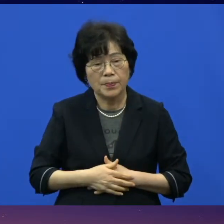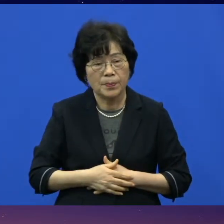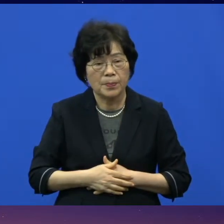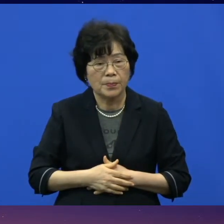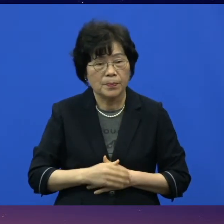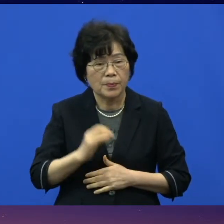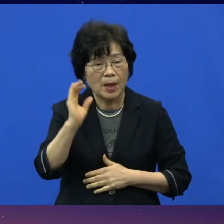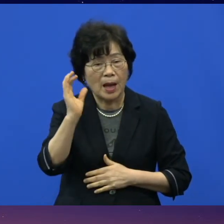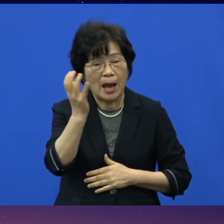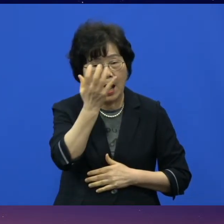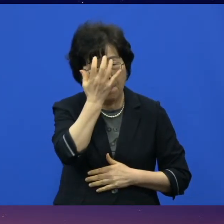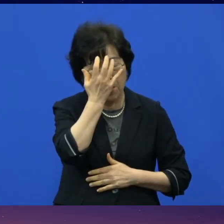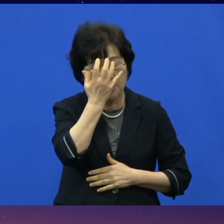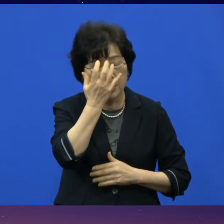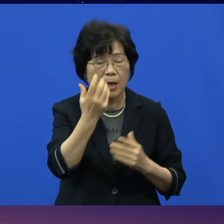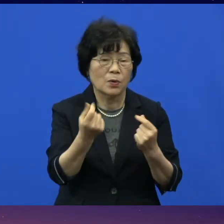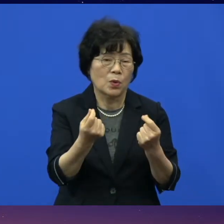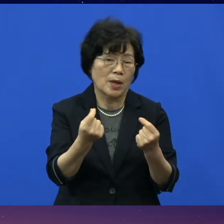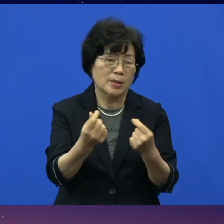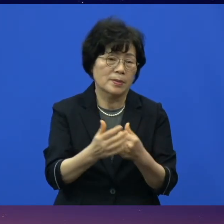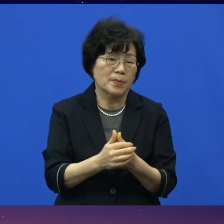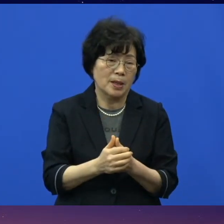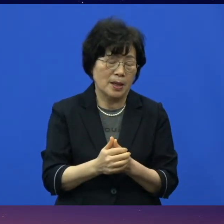가면을 쓰는 거예요. 가면.